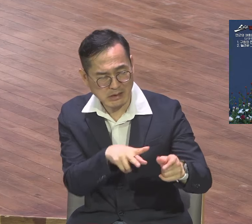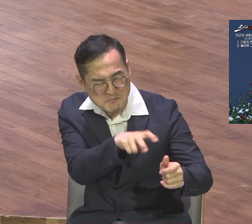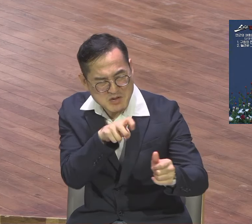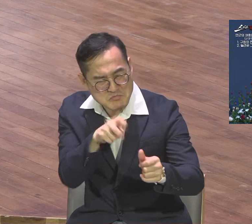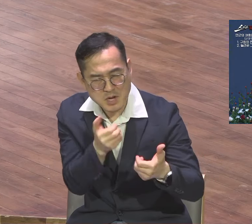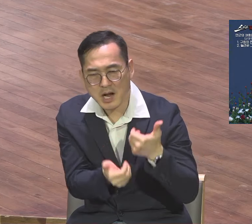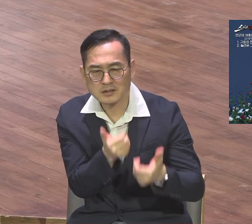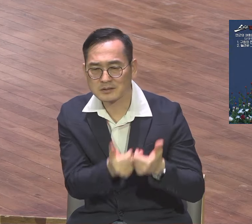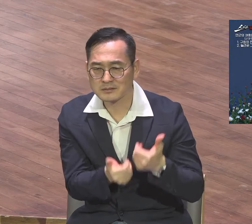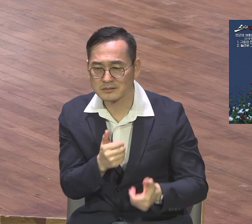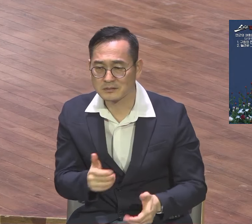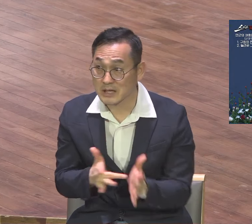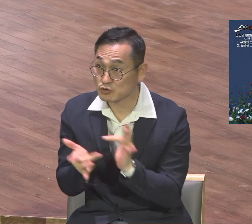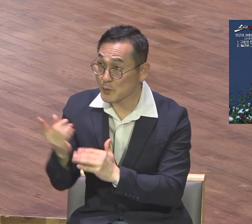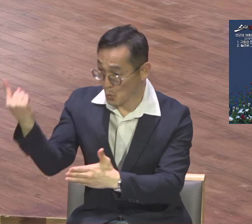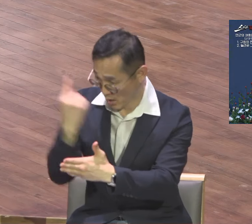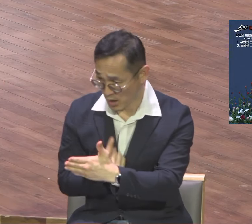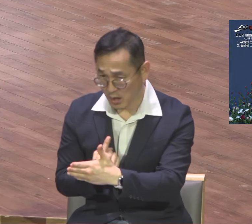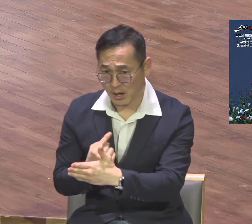오셨는데 안 믿으니까